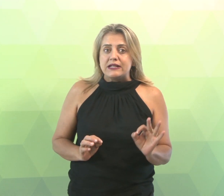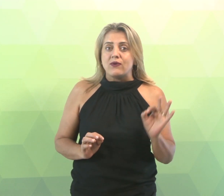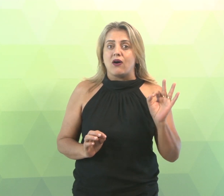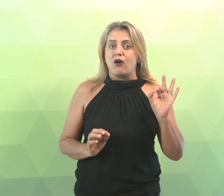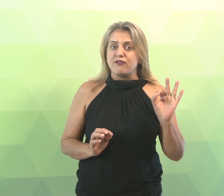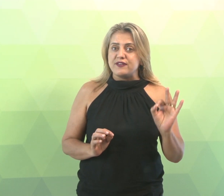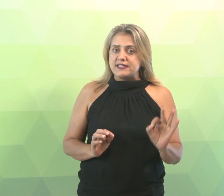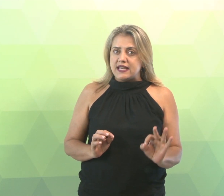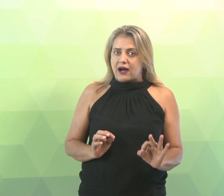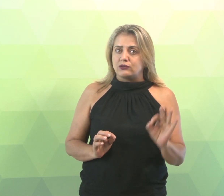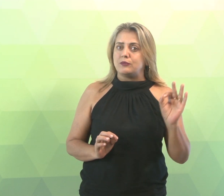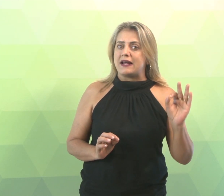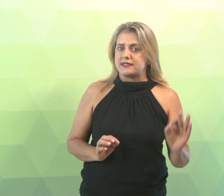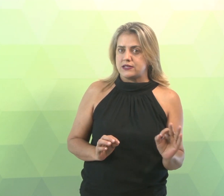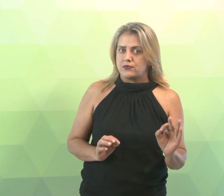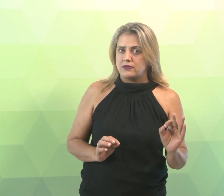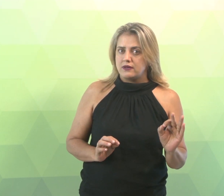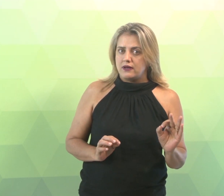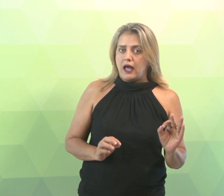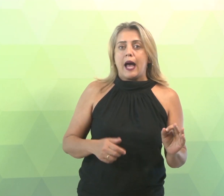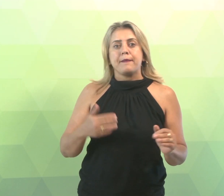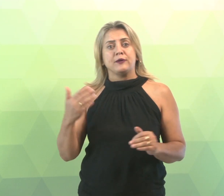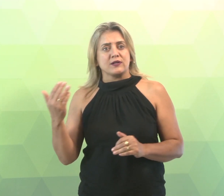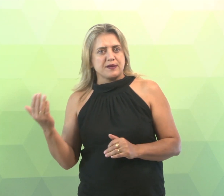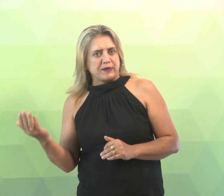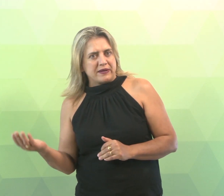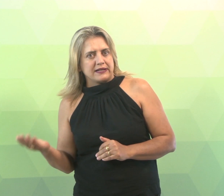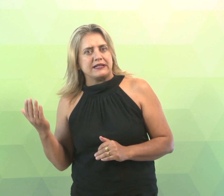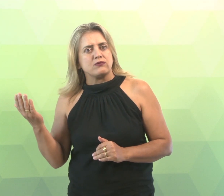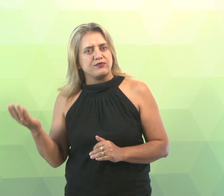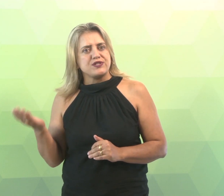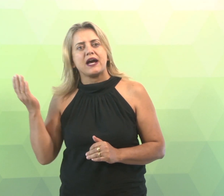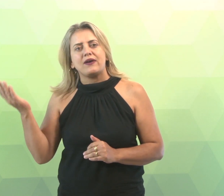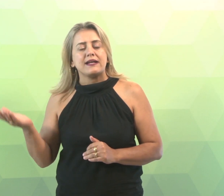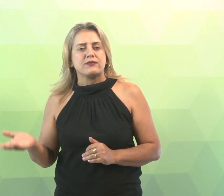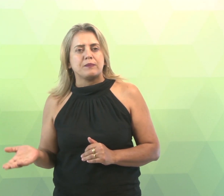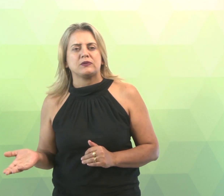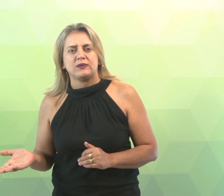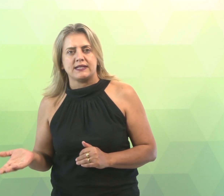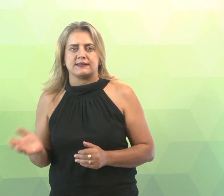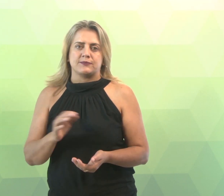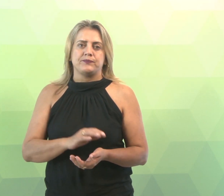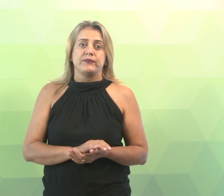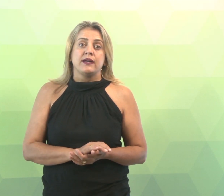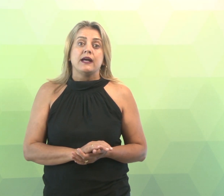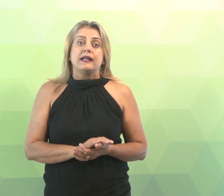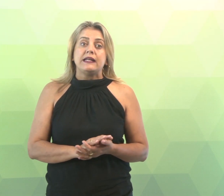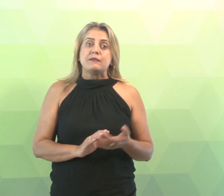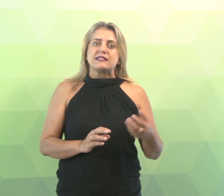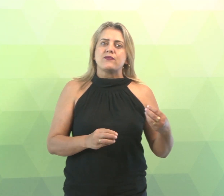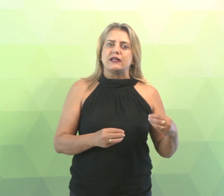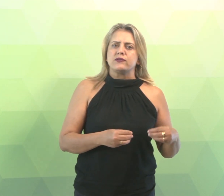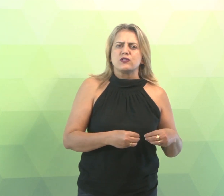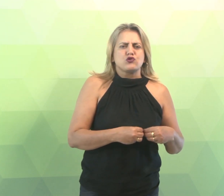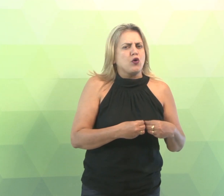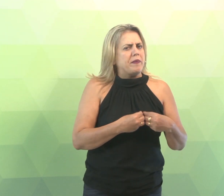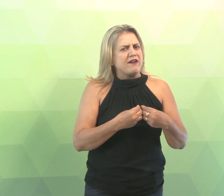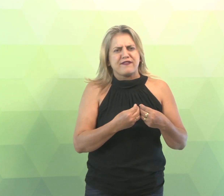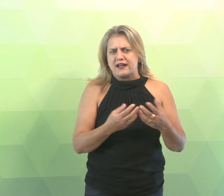língua oficial do Brasil. A nossa primeira língua oficial é a língua portuguesa. Libras é uma língua super fácil